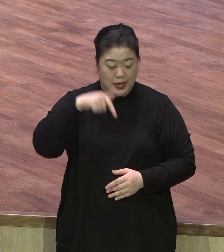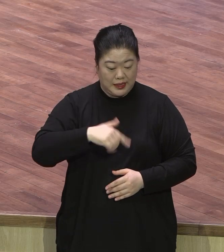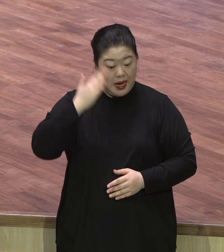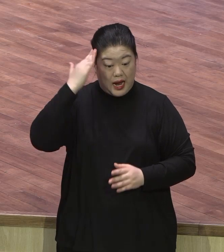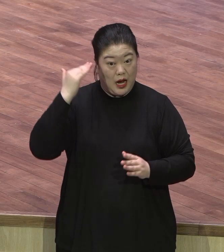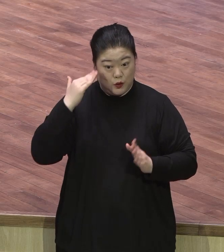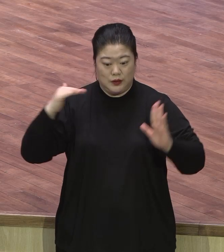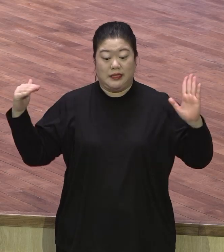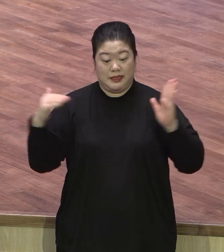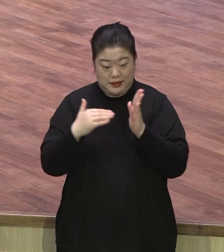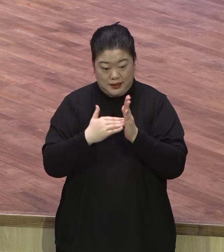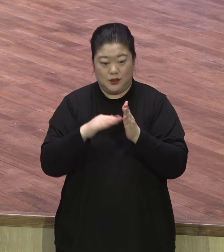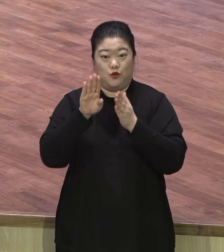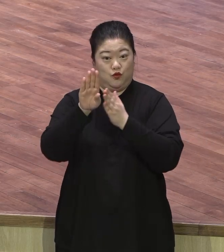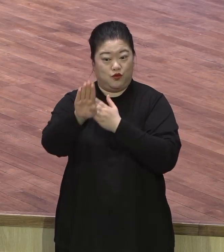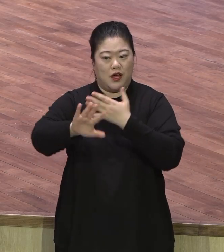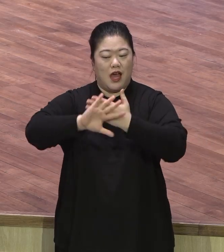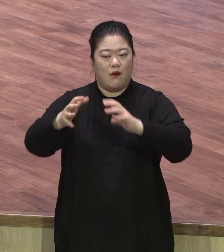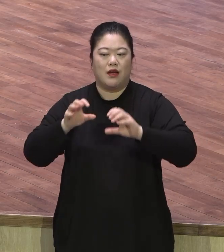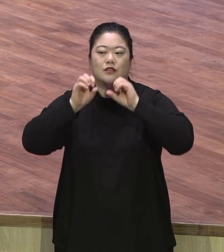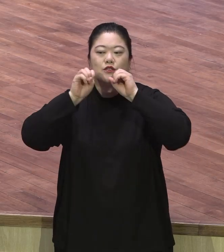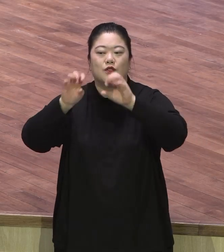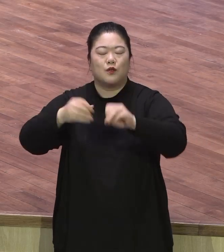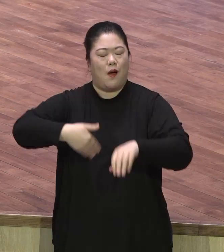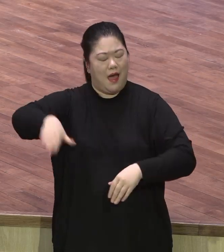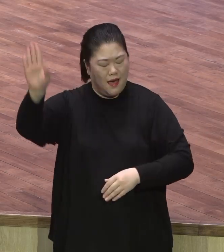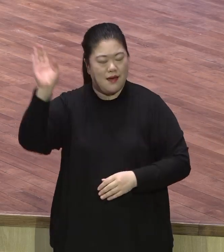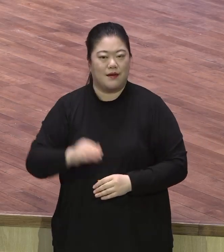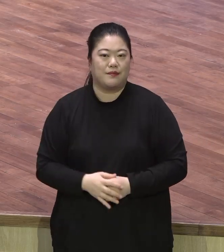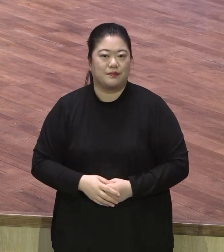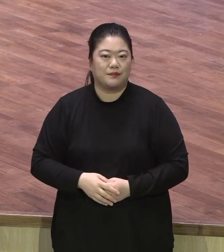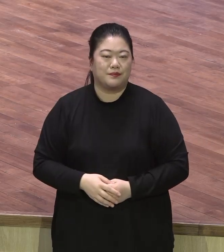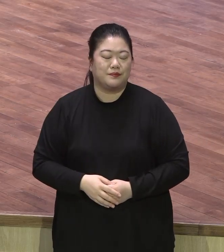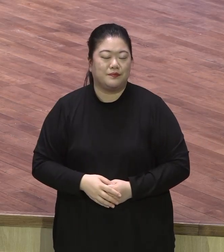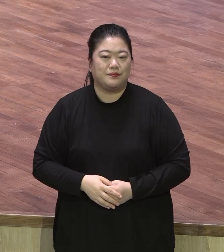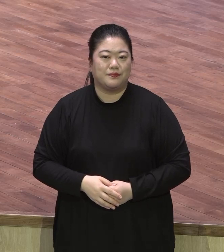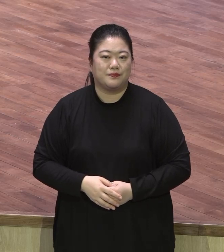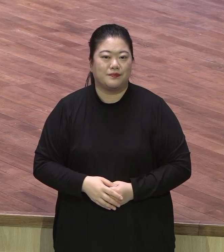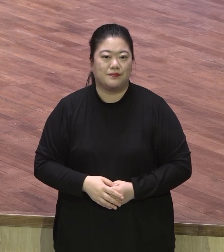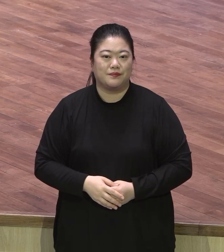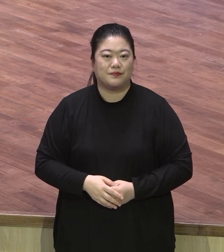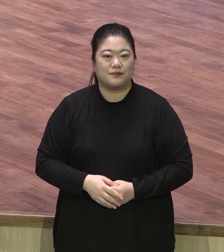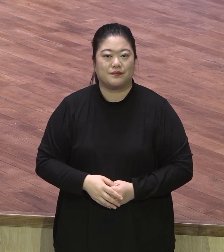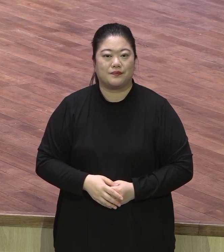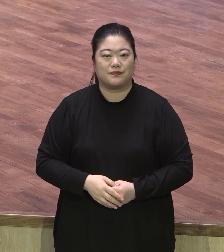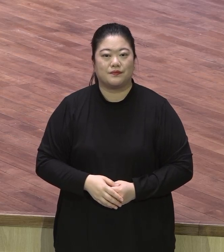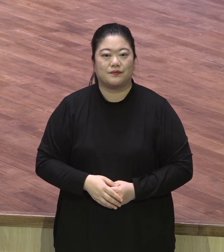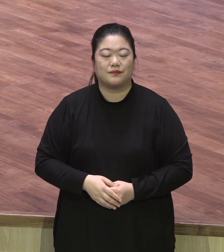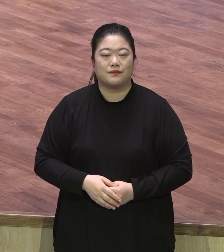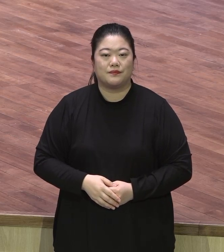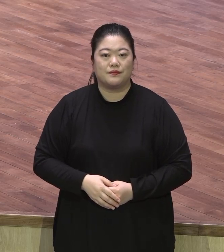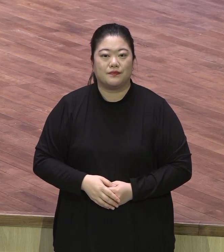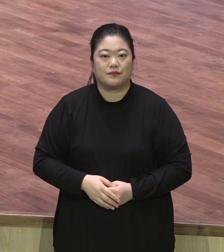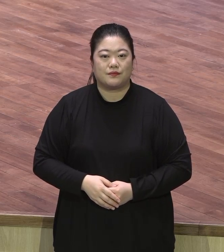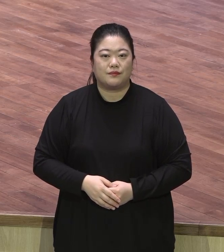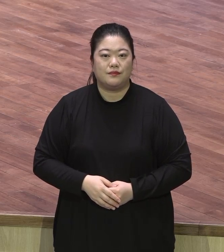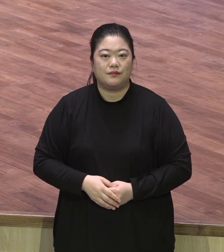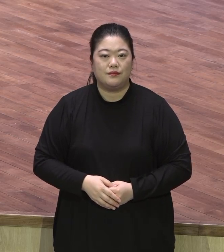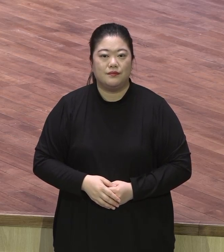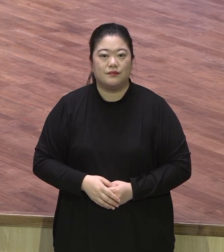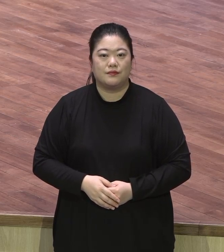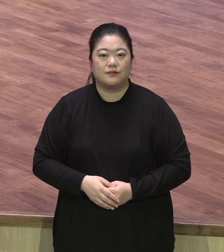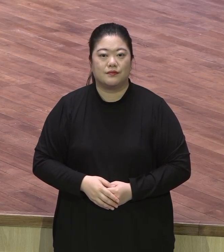그 정도 안정된 교회가 될 거예요 여러분들도 하나님 참으로